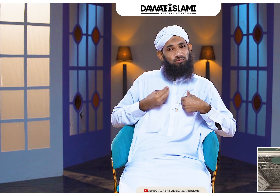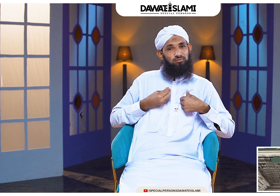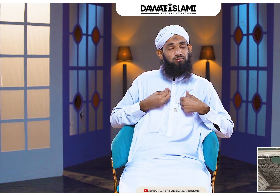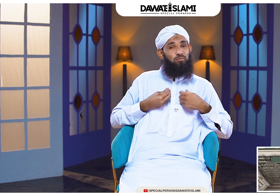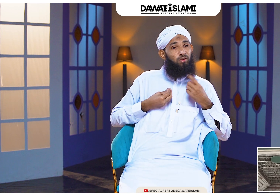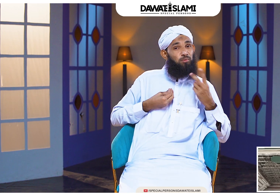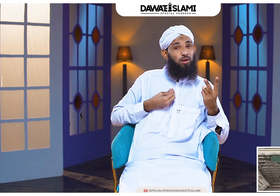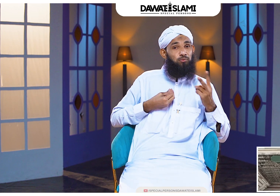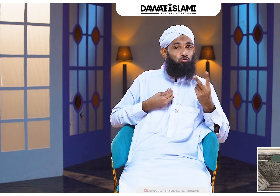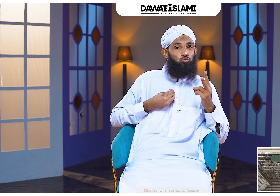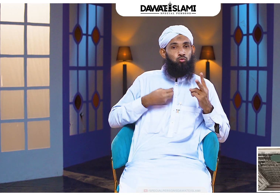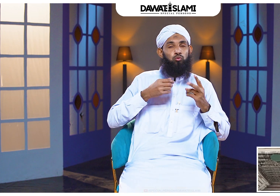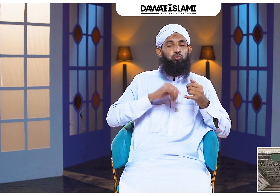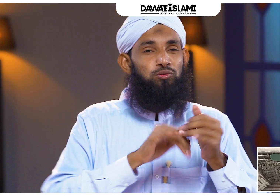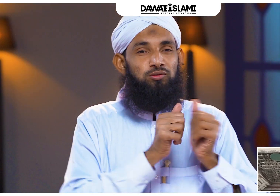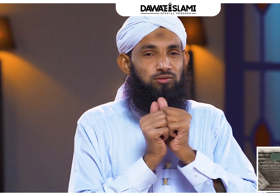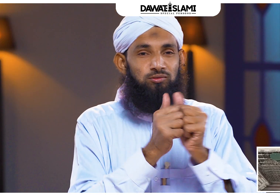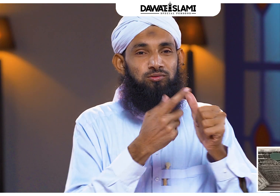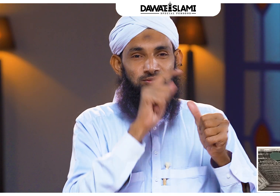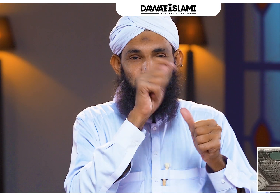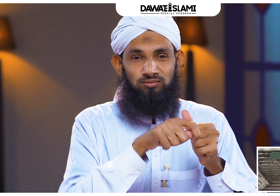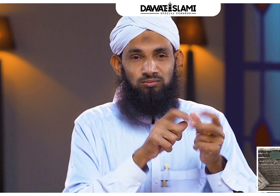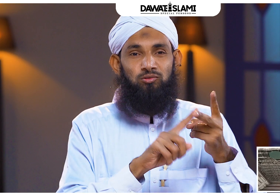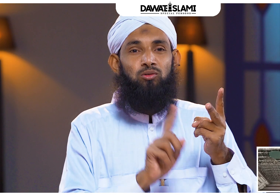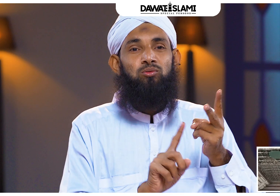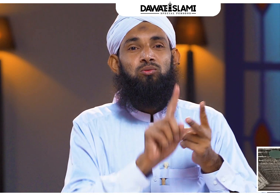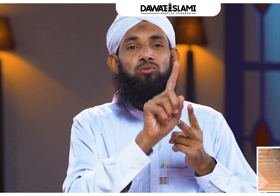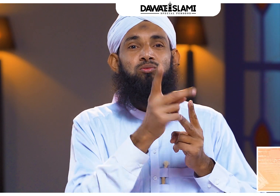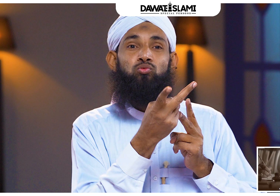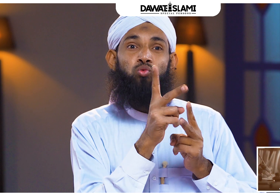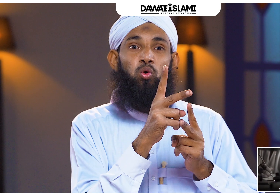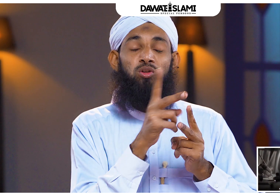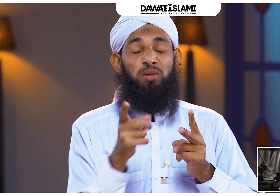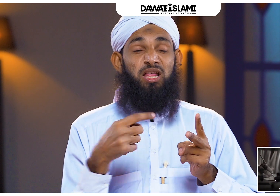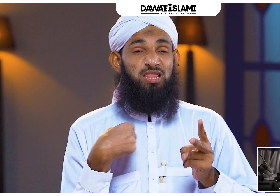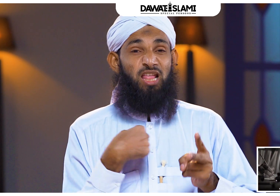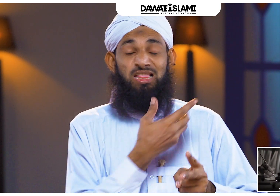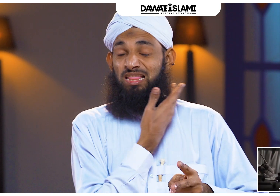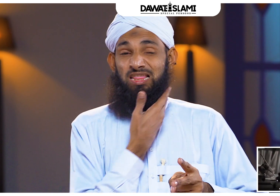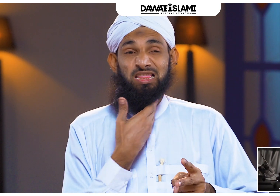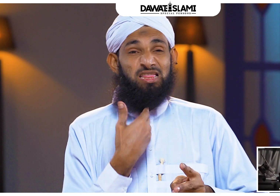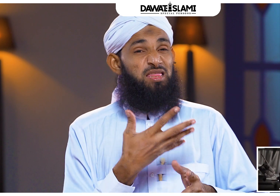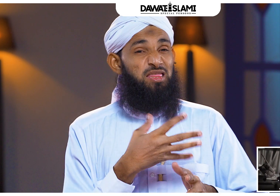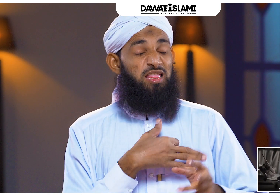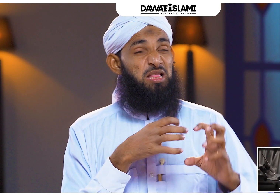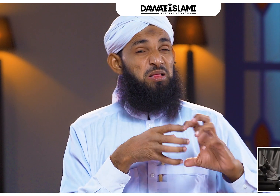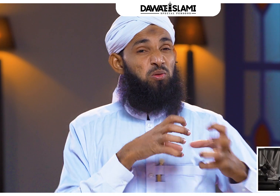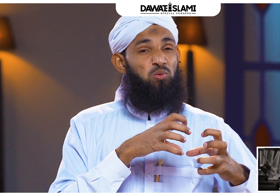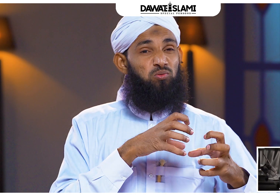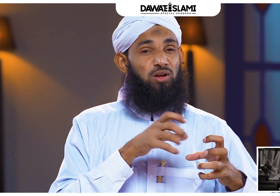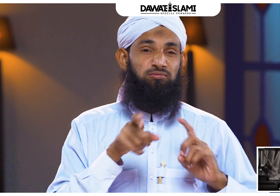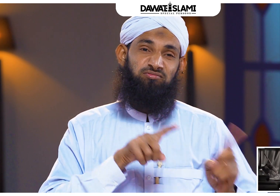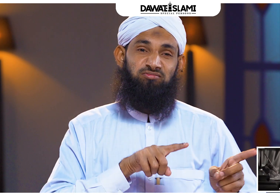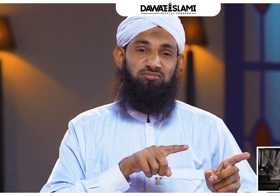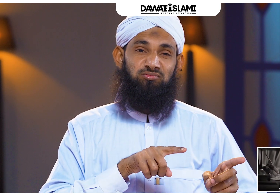بولا میں تمہارے ساتھ بہترین سواریاں، خدام، اچھے رفقا اور دیگر بہت سی چیزیں بھیجوں گا۔ تمہارا کام یہ ہے کہ جب تم روضہ رسول